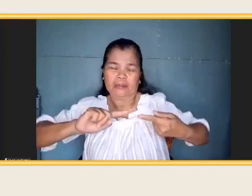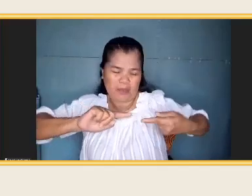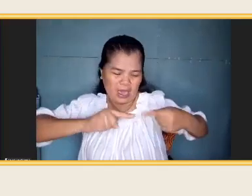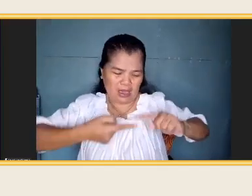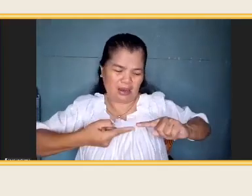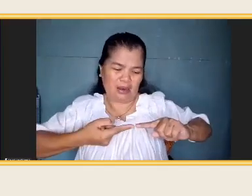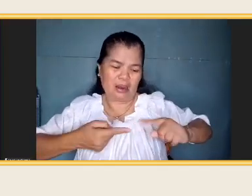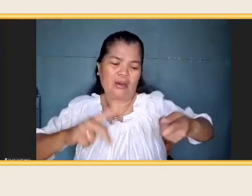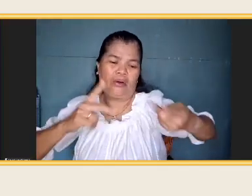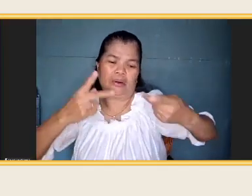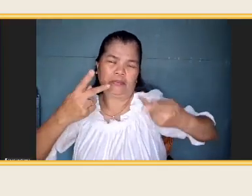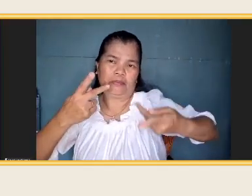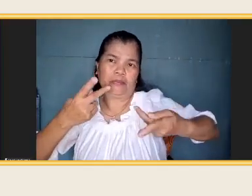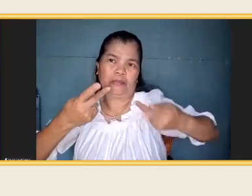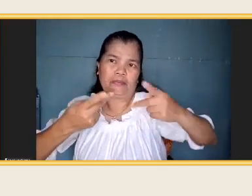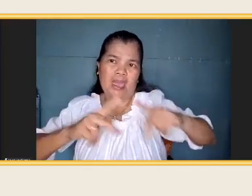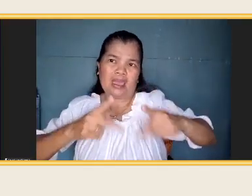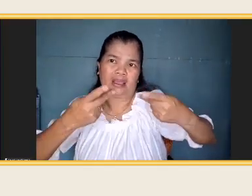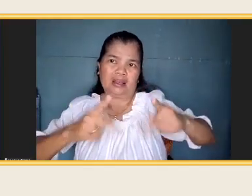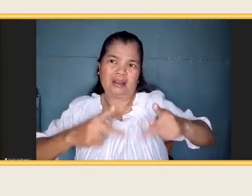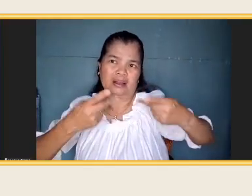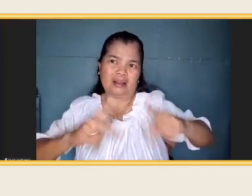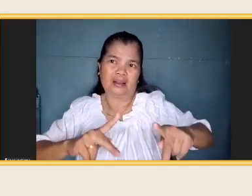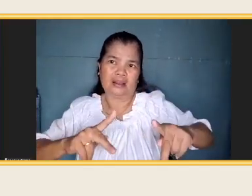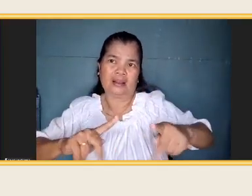or pain.